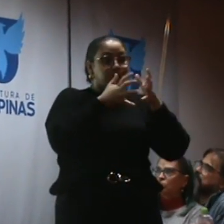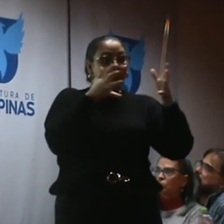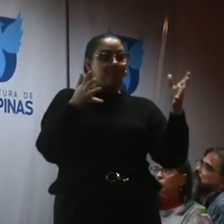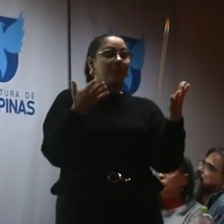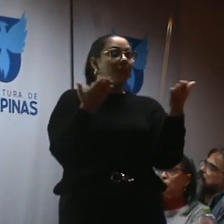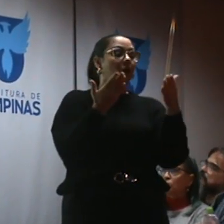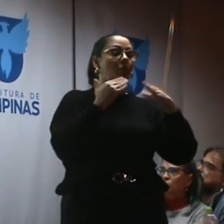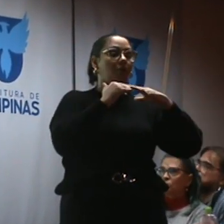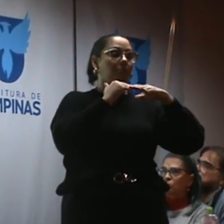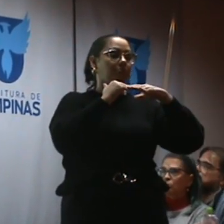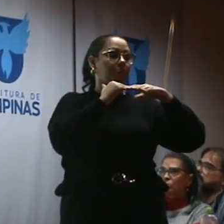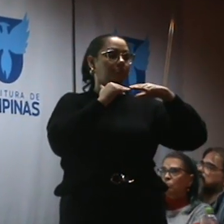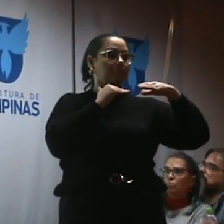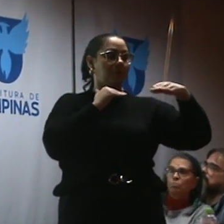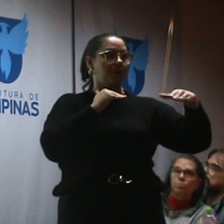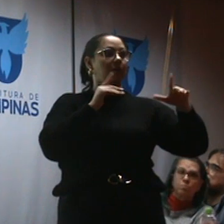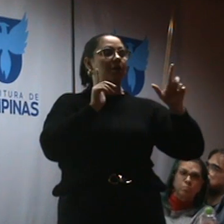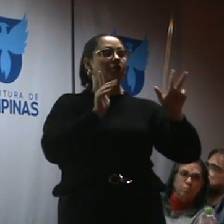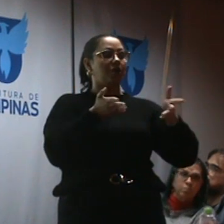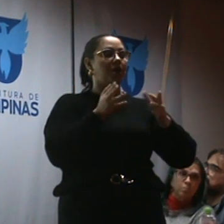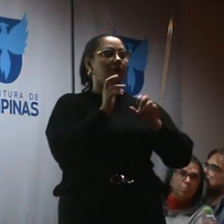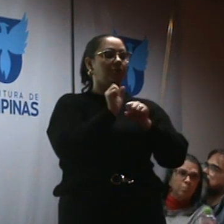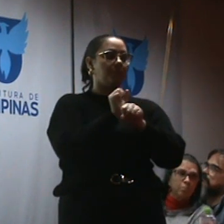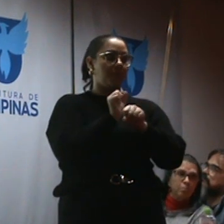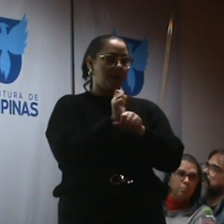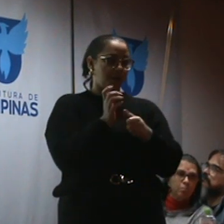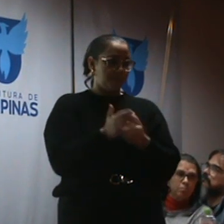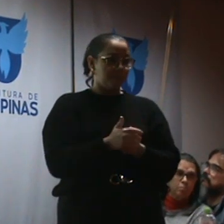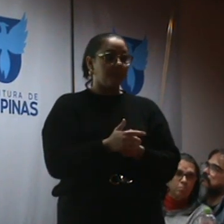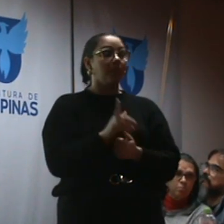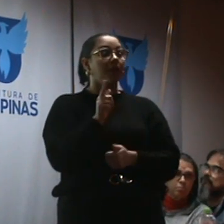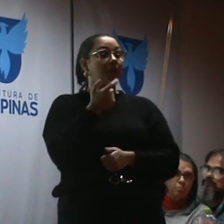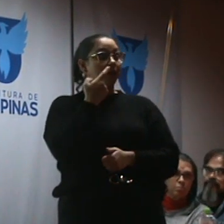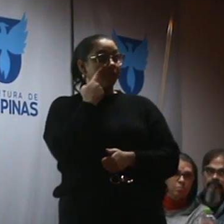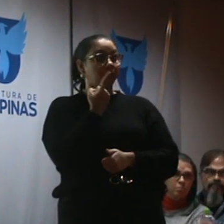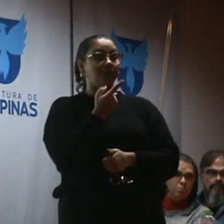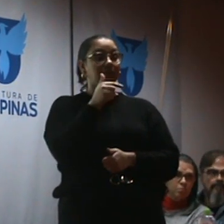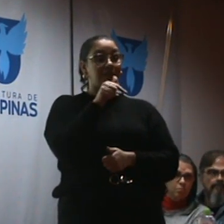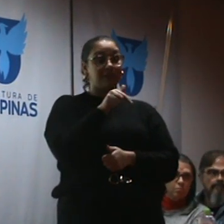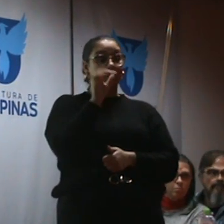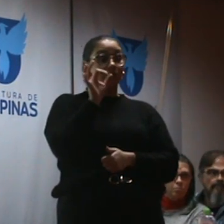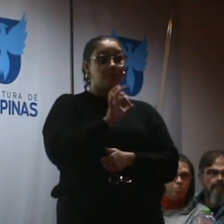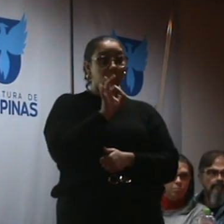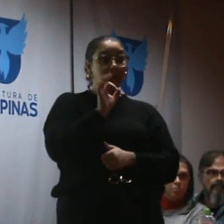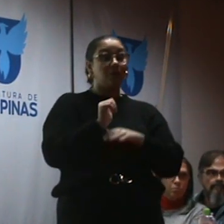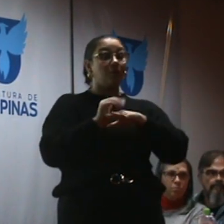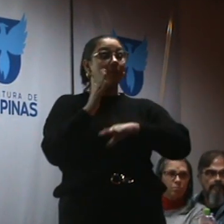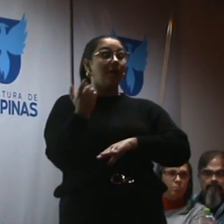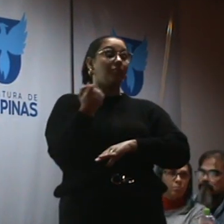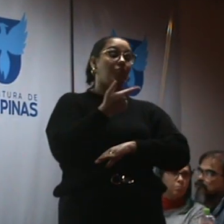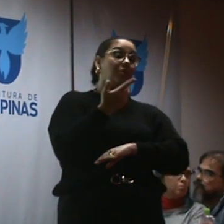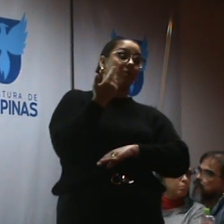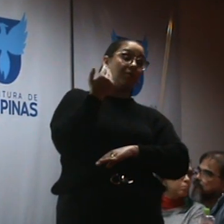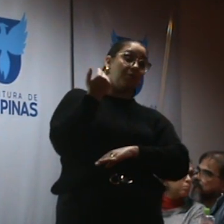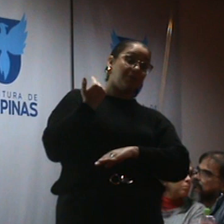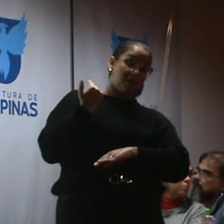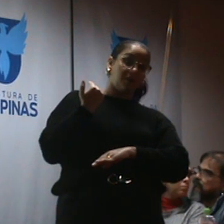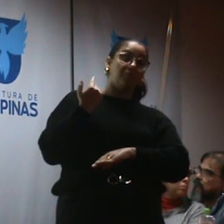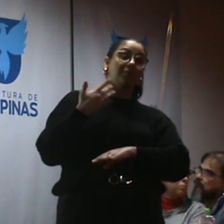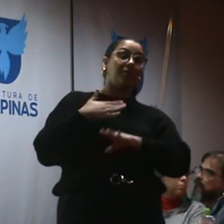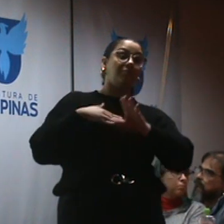entrar dentro do esperado, tá? Mas ainda assim a gente viu que ele está 17% a mais do que o ano passado, então vem